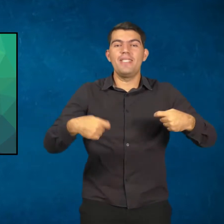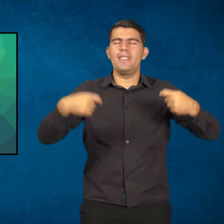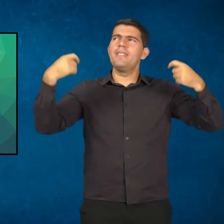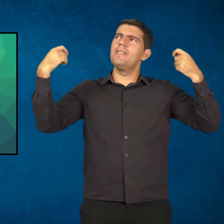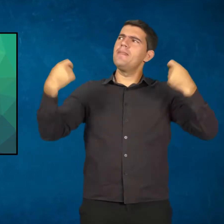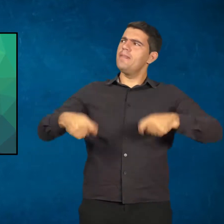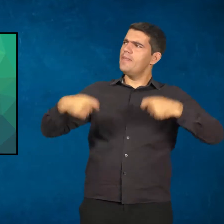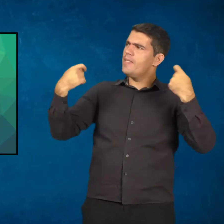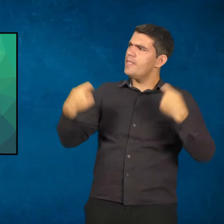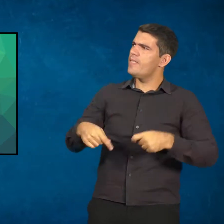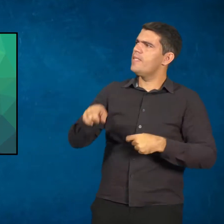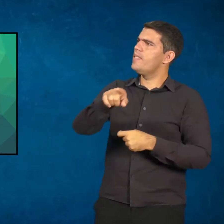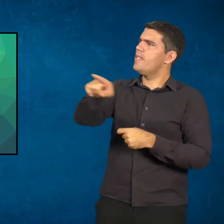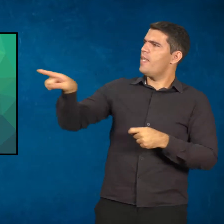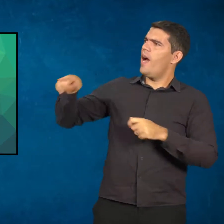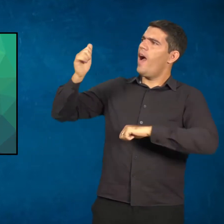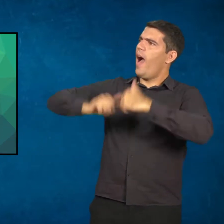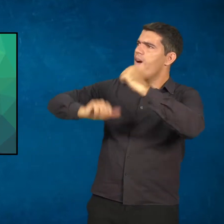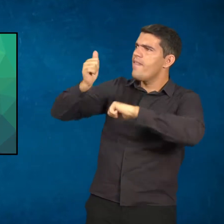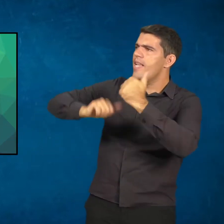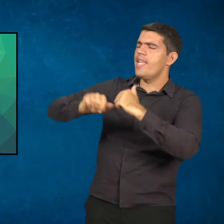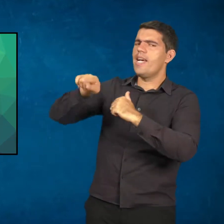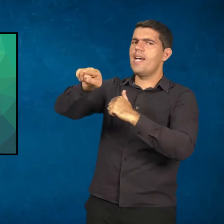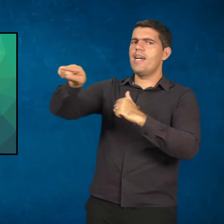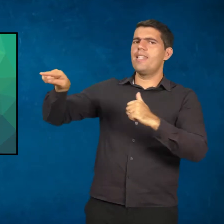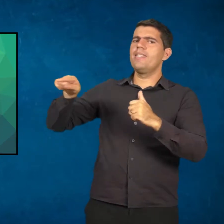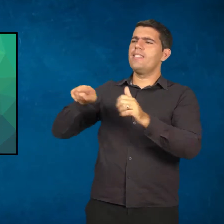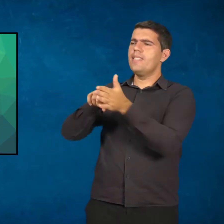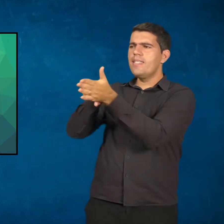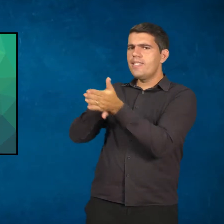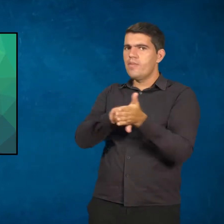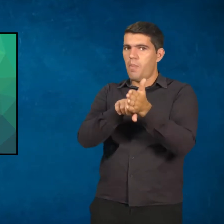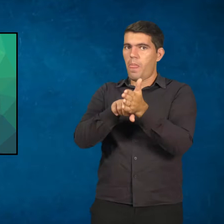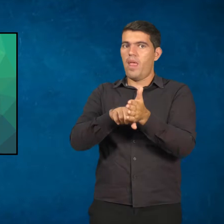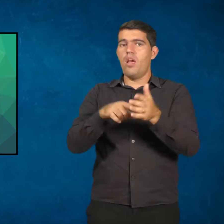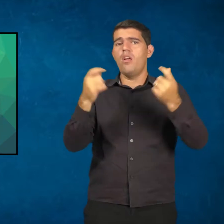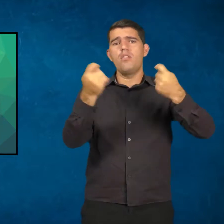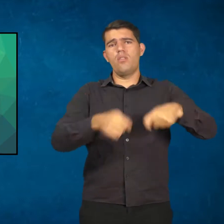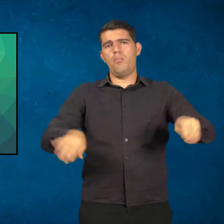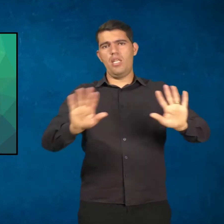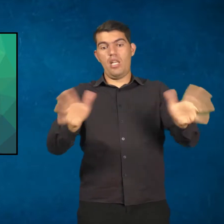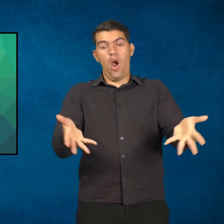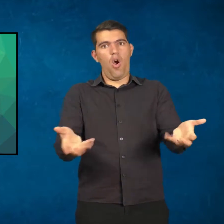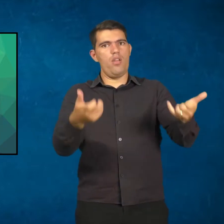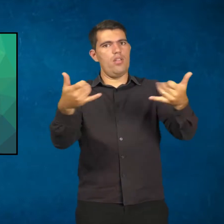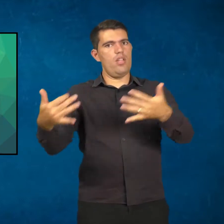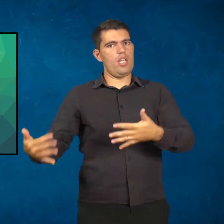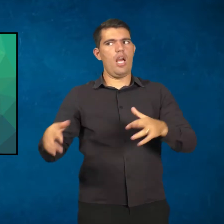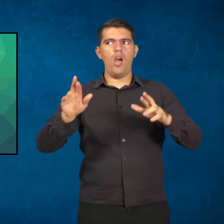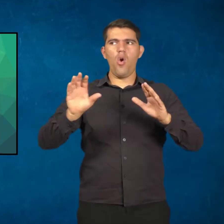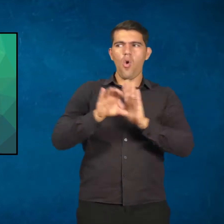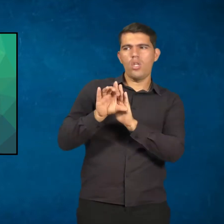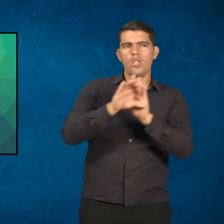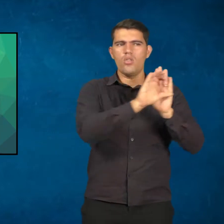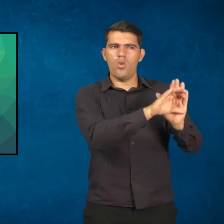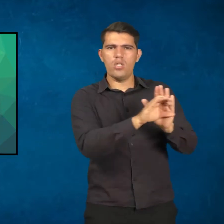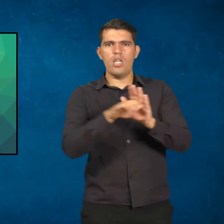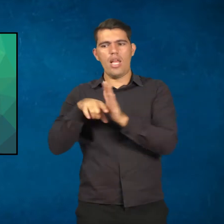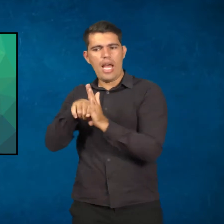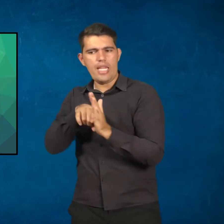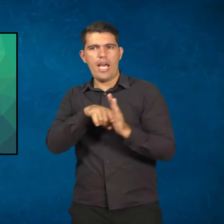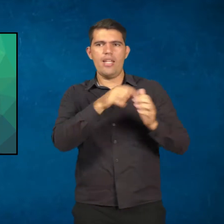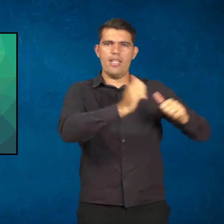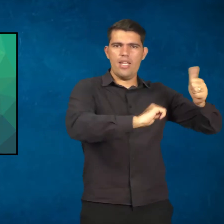delas serem avaliadas e analisadas. Não cabe aqui tratar das diferenças conceituais entre análise